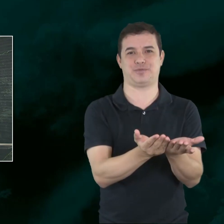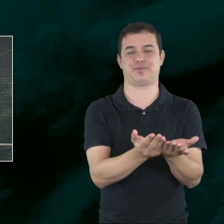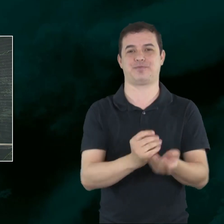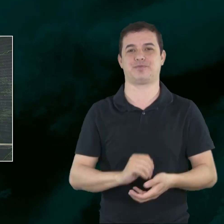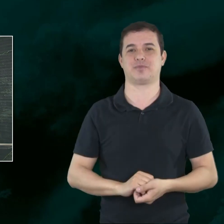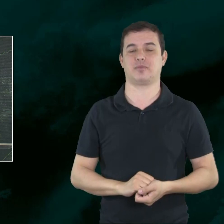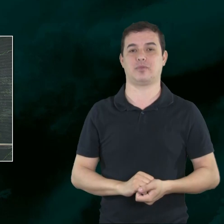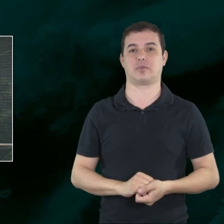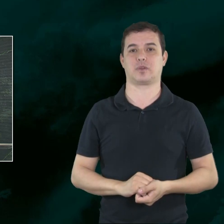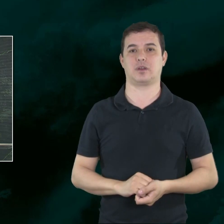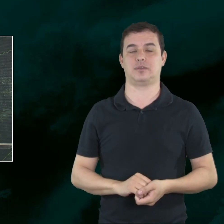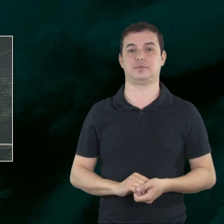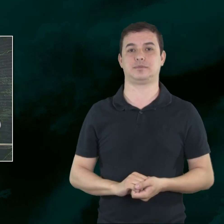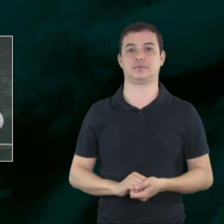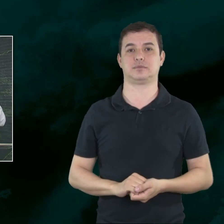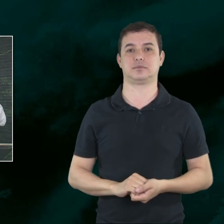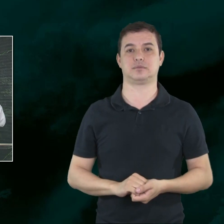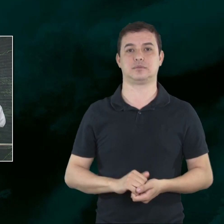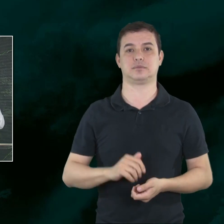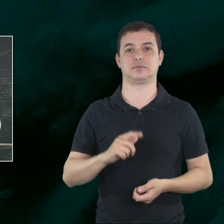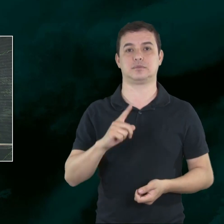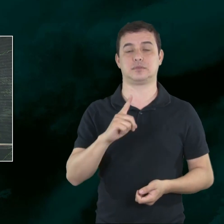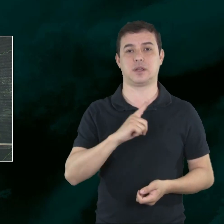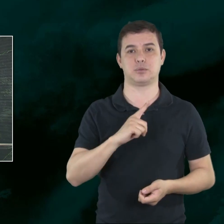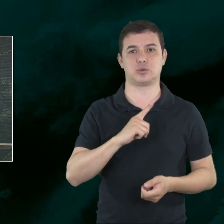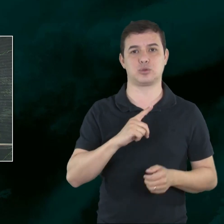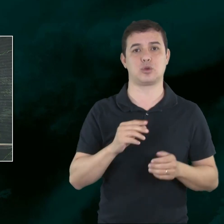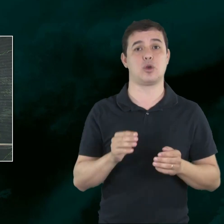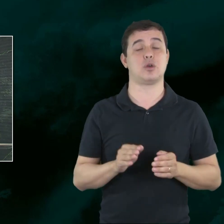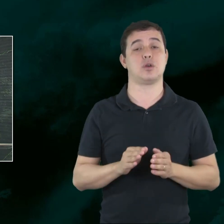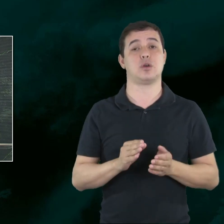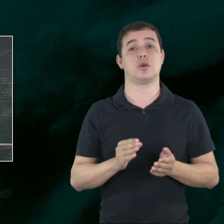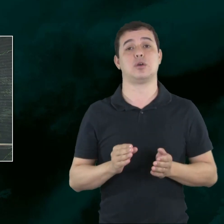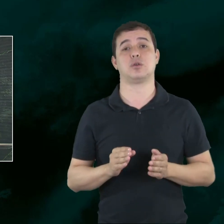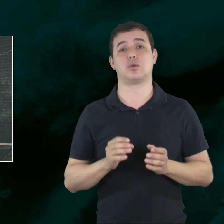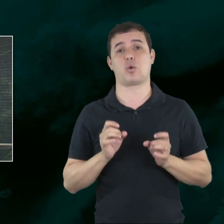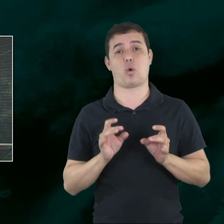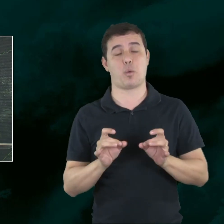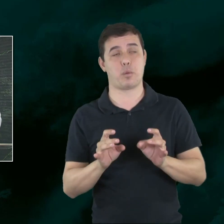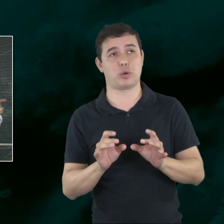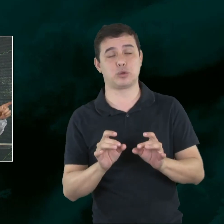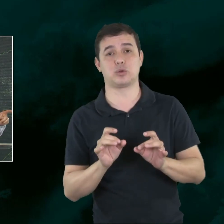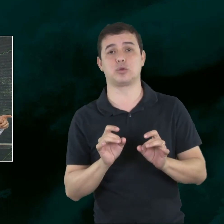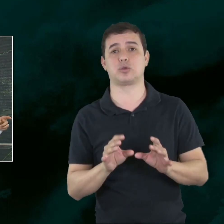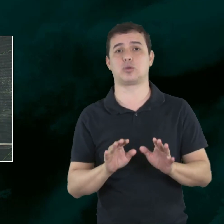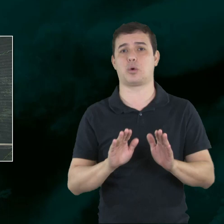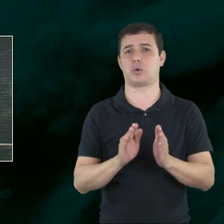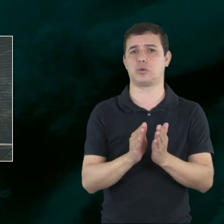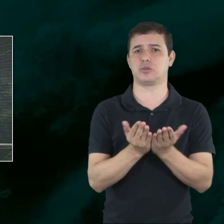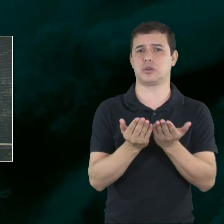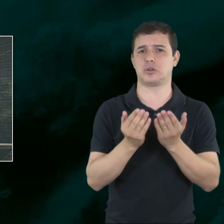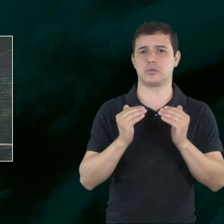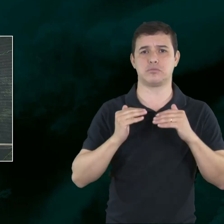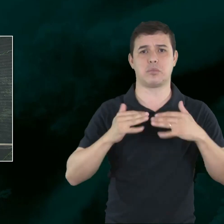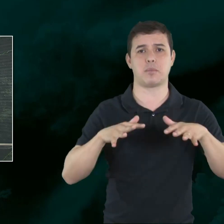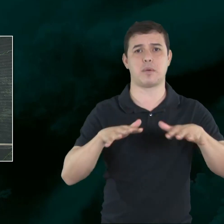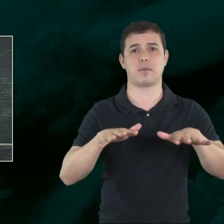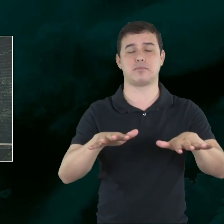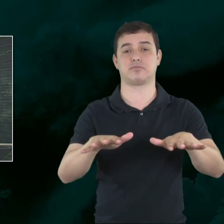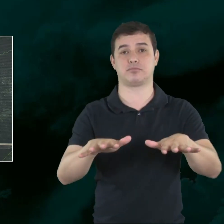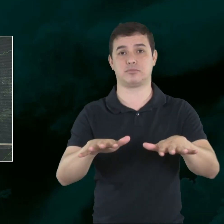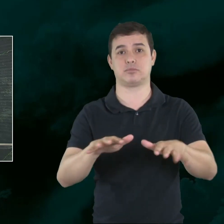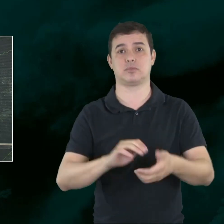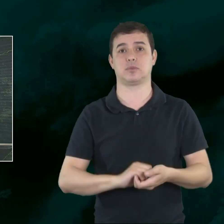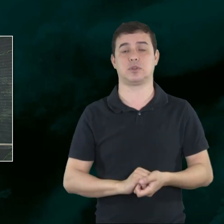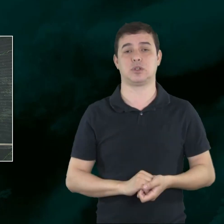graças a Deus, nós temos os comportores dinâmicos que estão fazendo um trabalho inédito, eu digo inédito na história